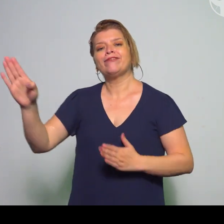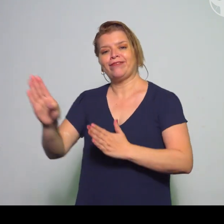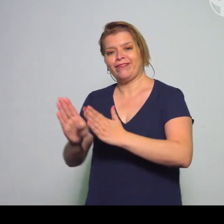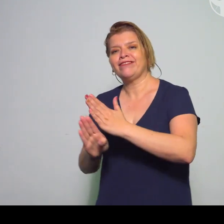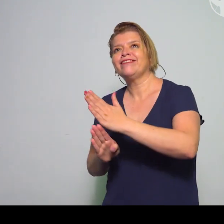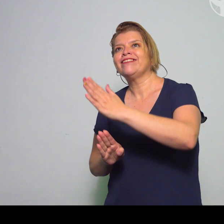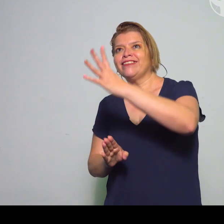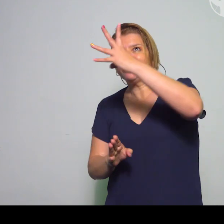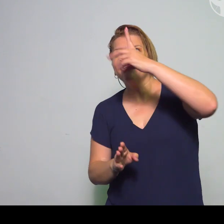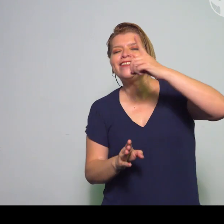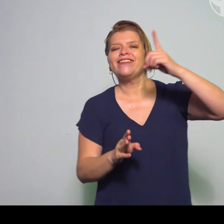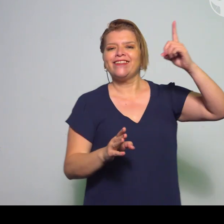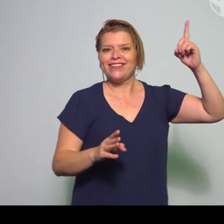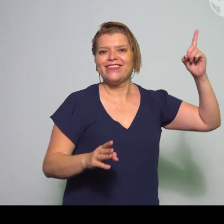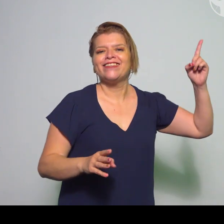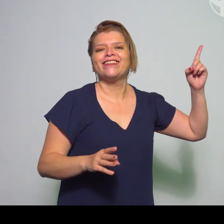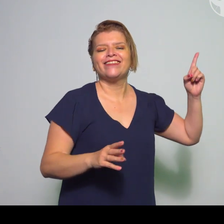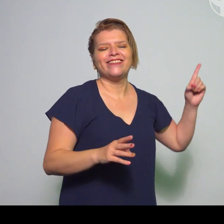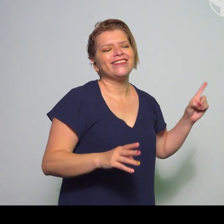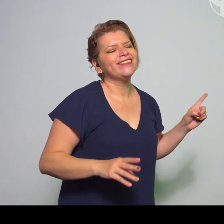Dios,